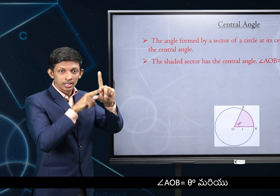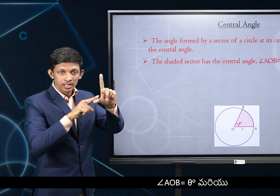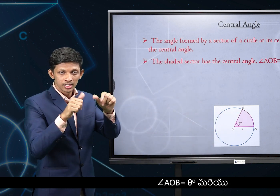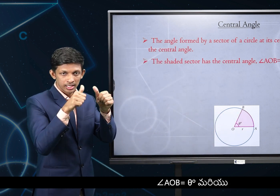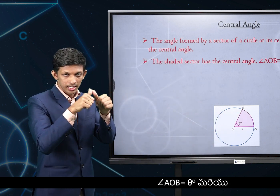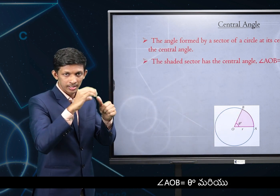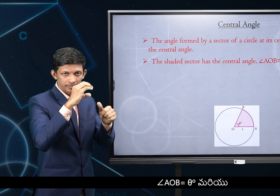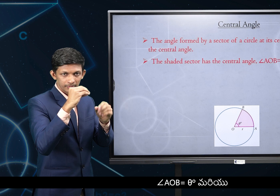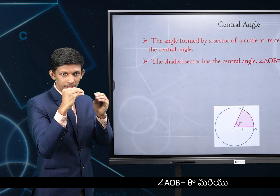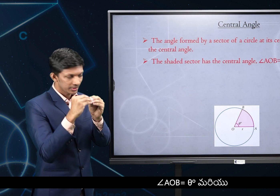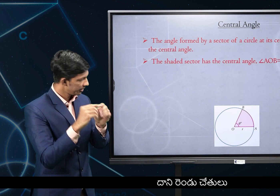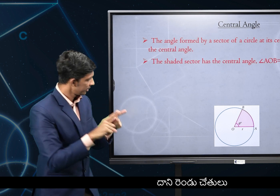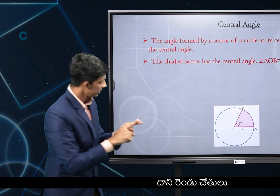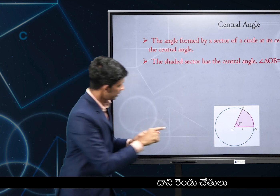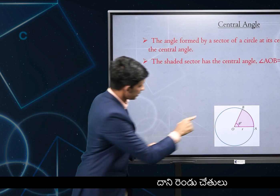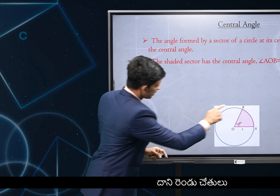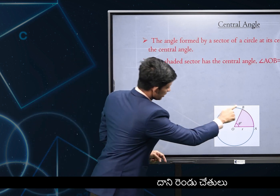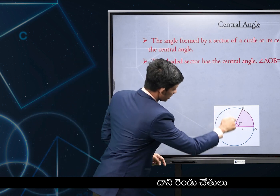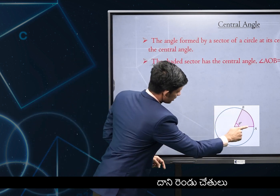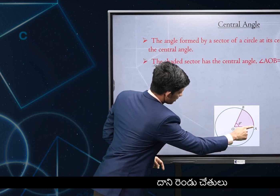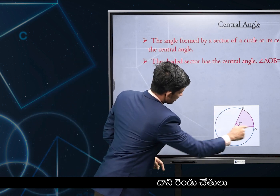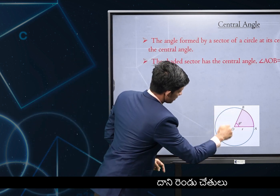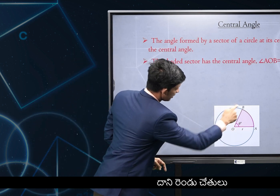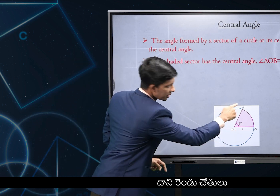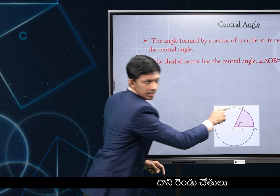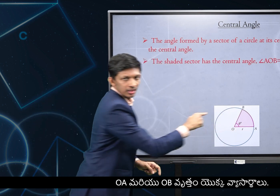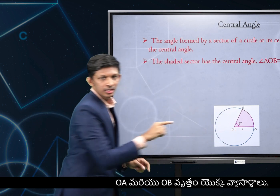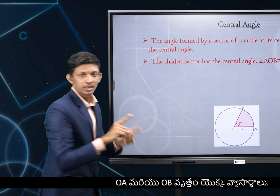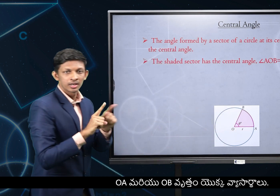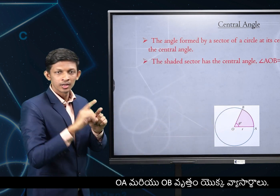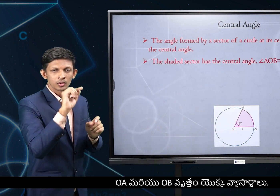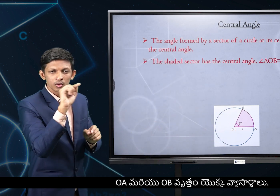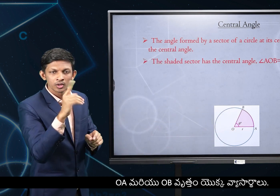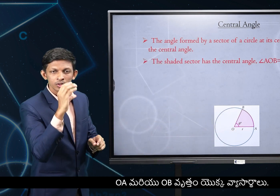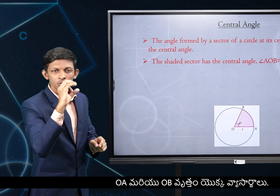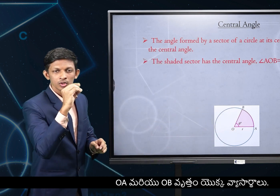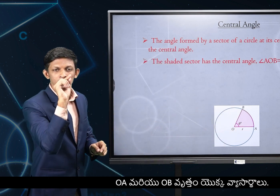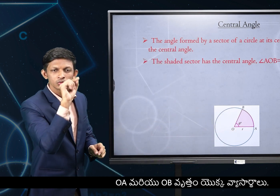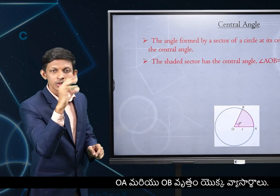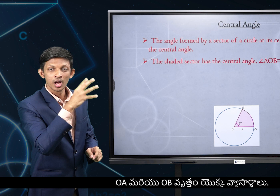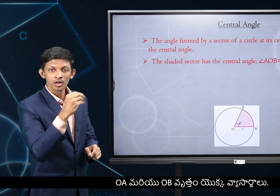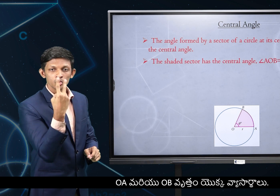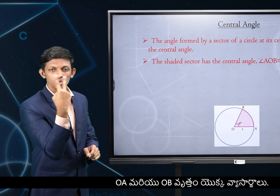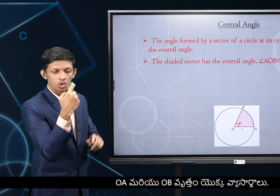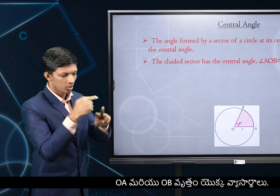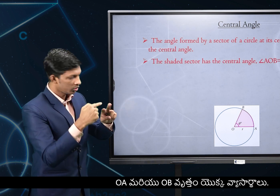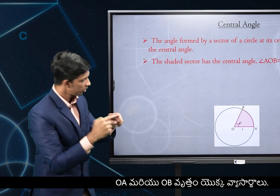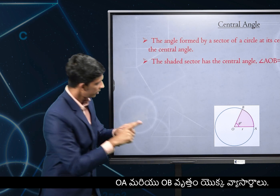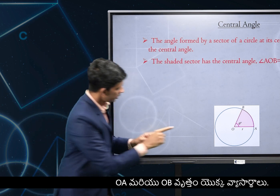డిగ్రీలు మరియు దాని రెండు చేతులు ఓఏ మరియు ఓబి వృత్తం యొక్క వ్యాసార్థాలు.